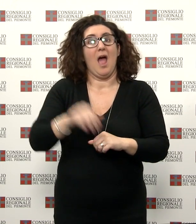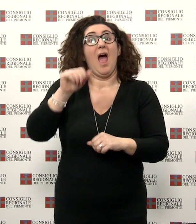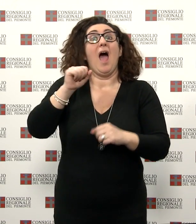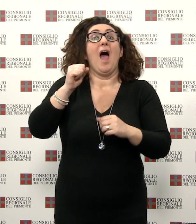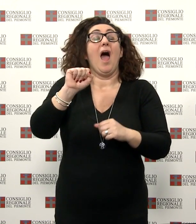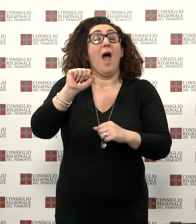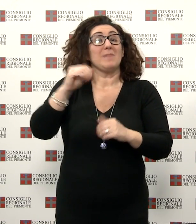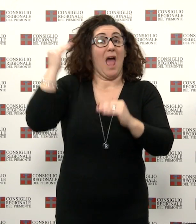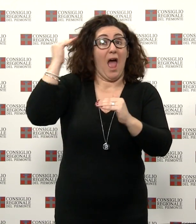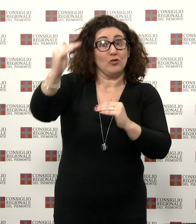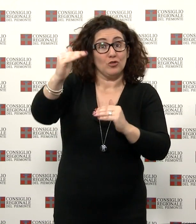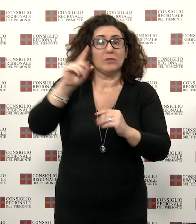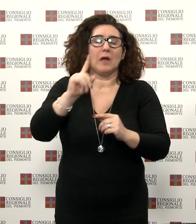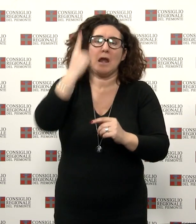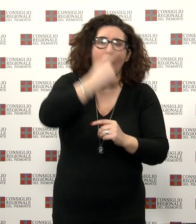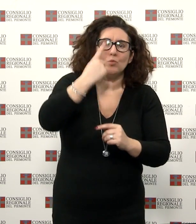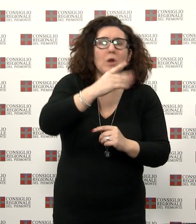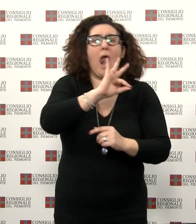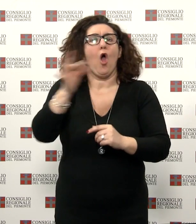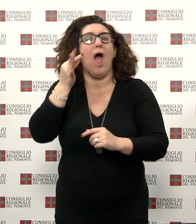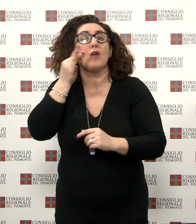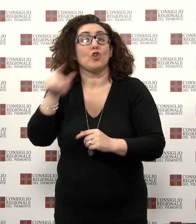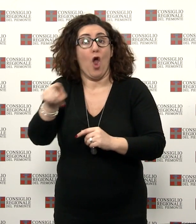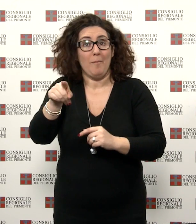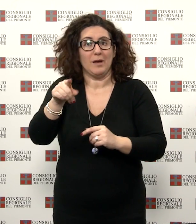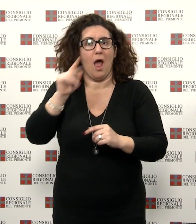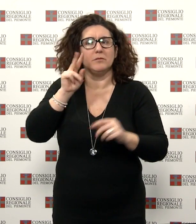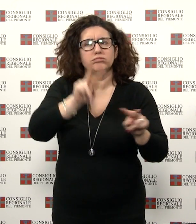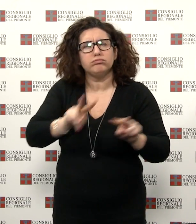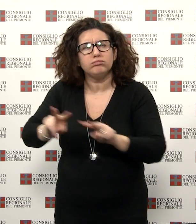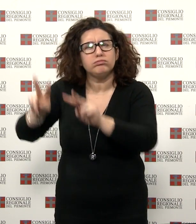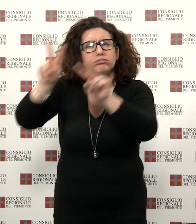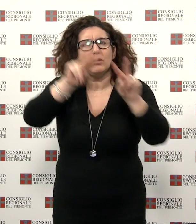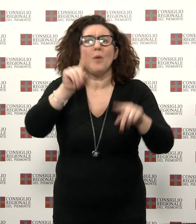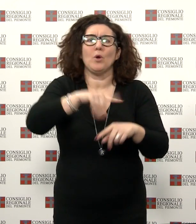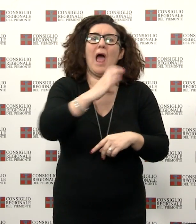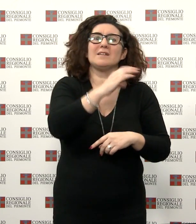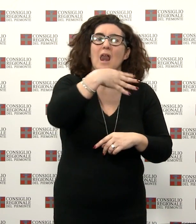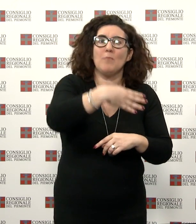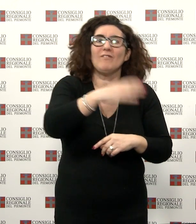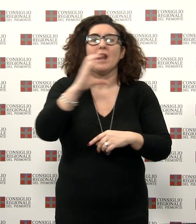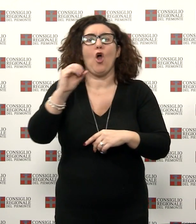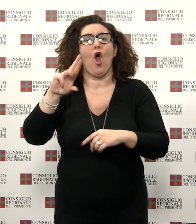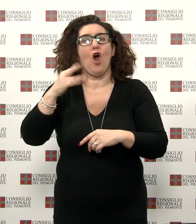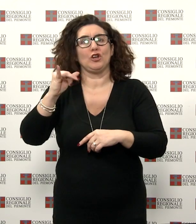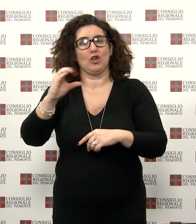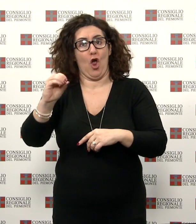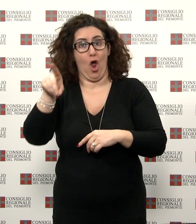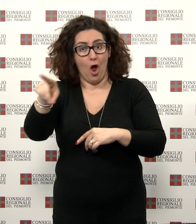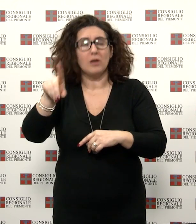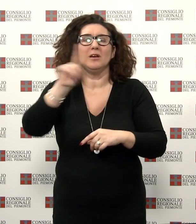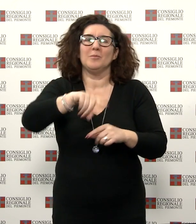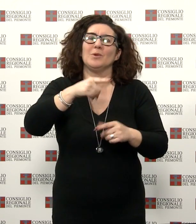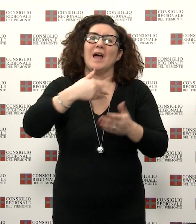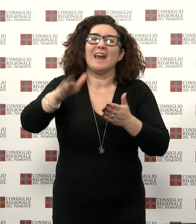naturale antropica e la bonifica dei siti di interesse nazionale di casale monferrato e corio balangero smaltire i rifiuti che lo contengono